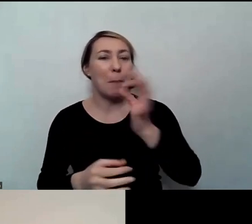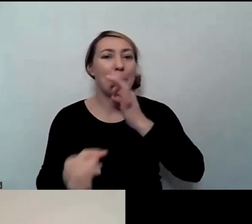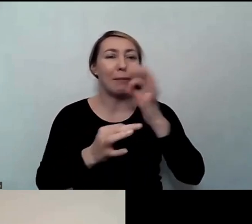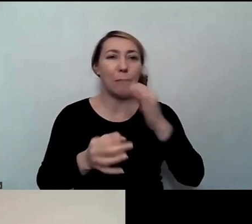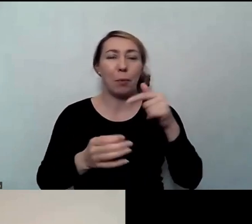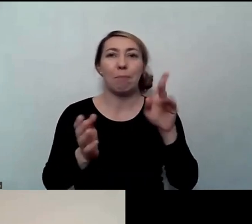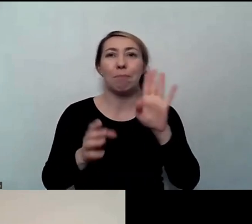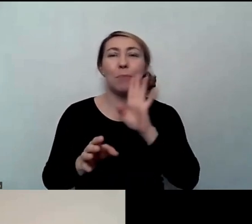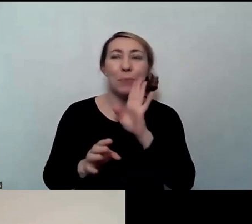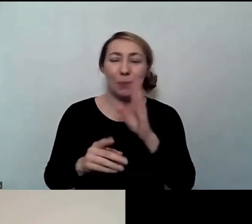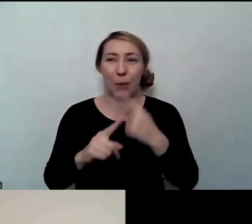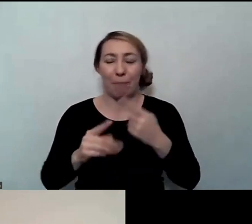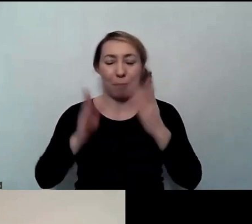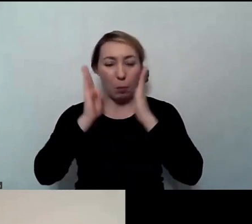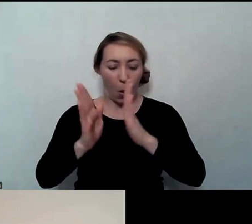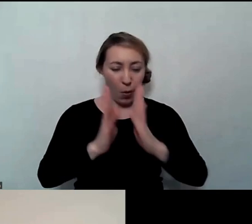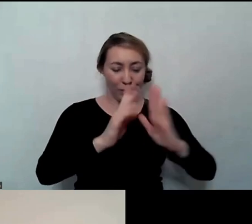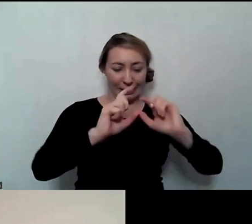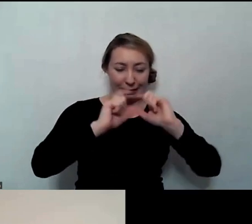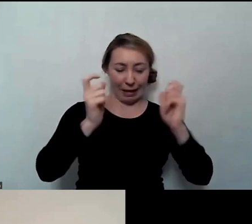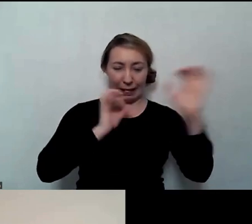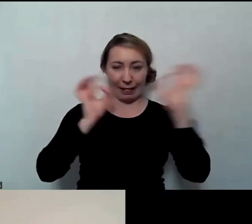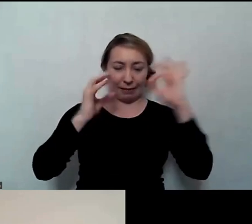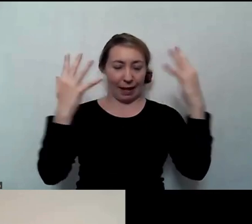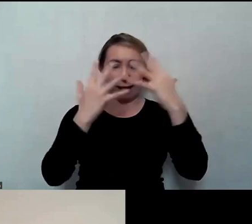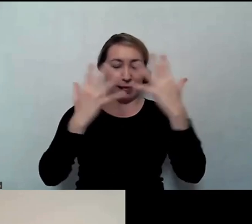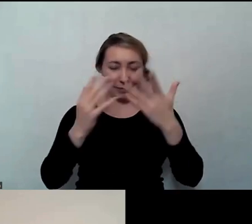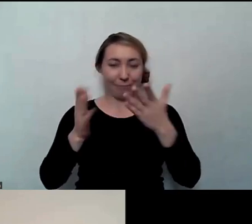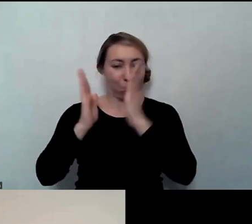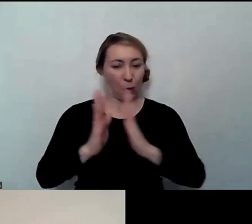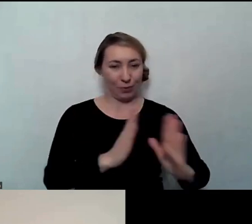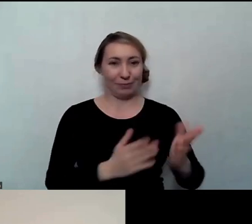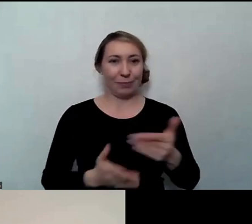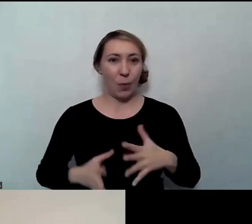uporządkują całość informacji o tym teście.